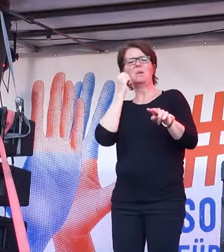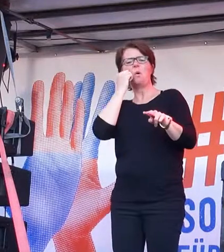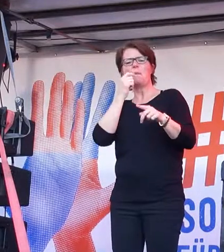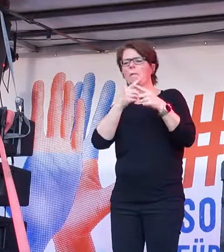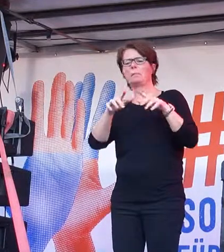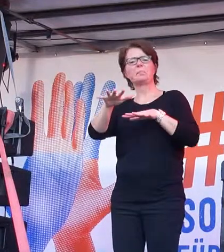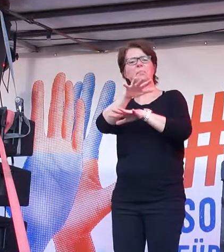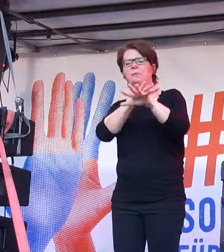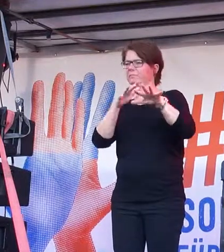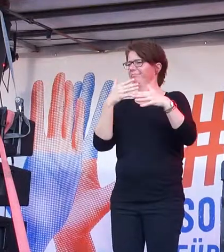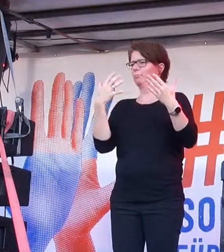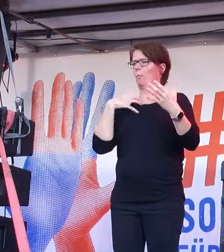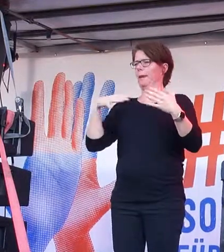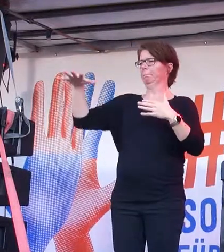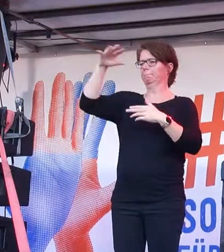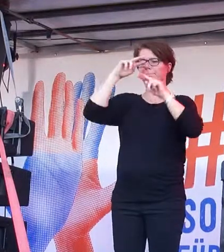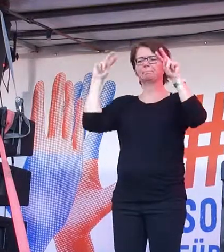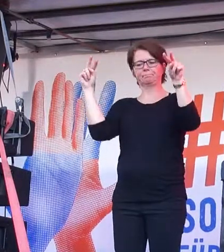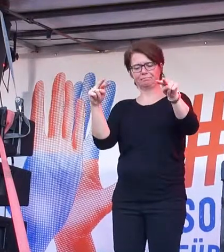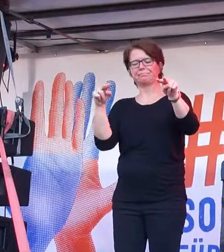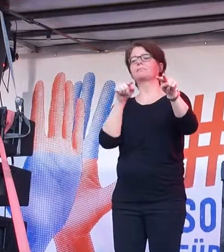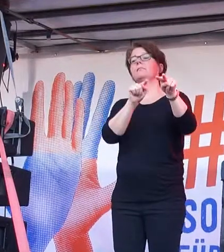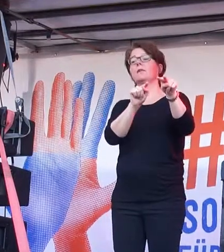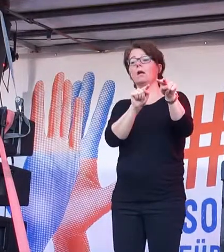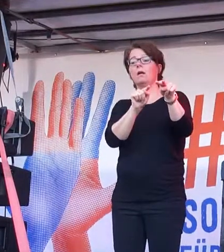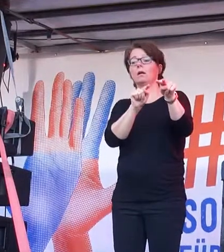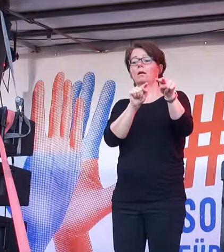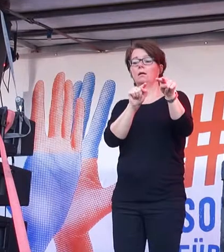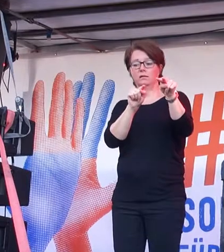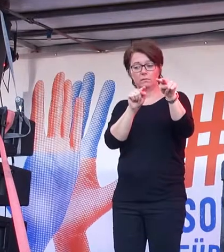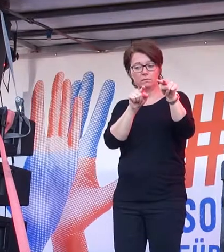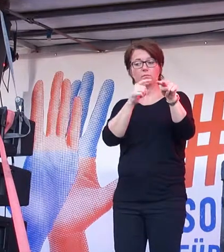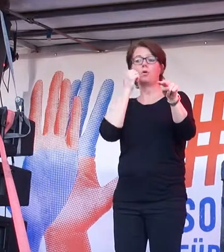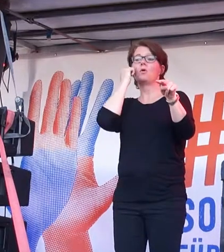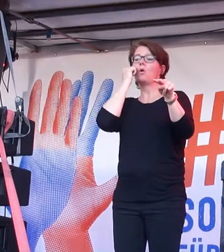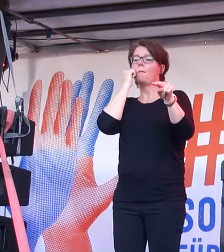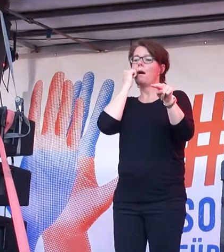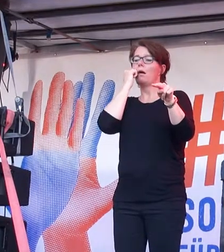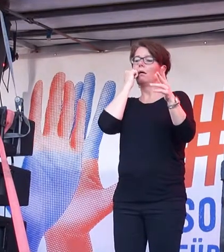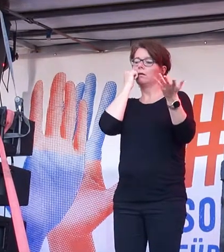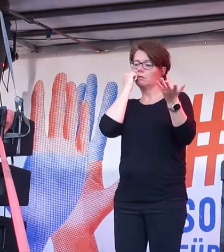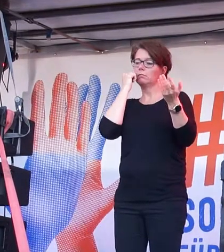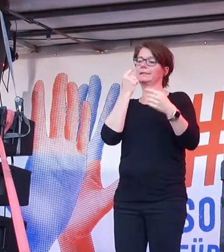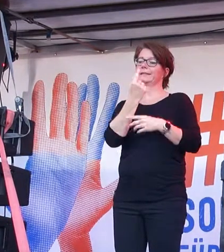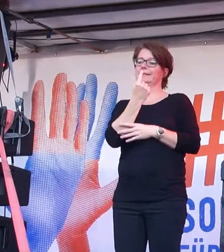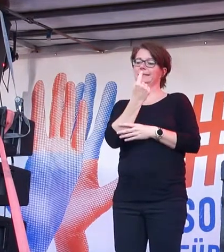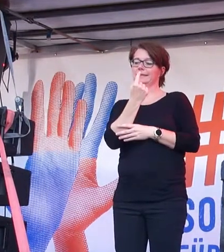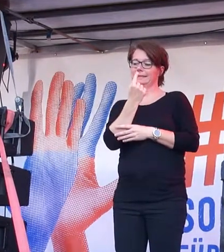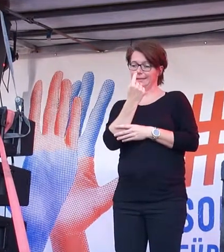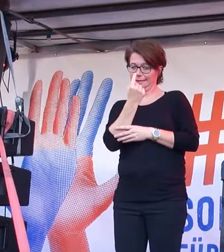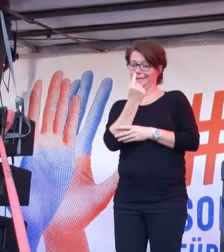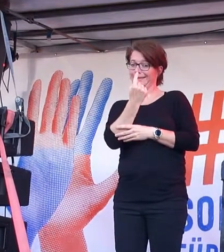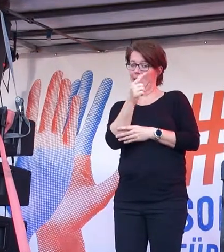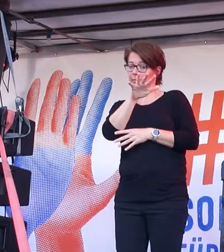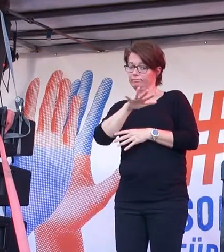Pfui, genau. Diese Menschen, Sinti und Roma, leben in Deutschland schon seit mindestens 600 Jahren.